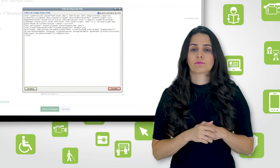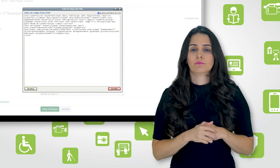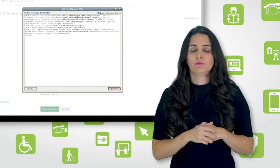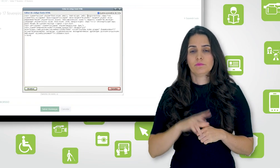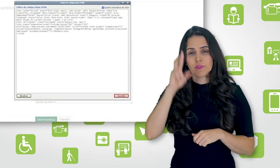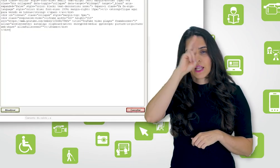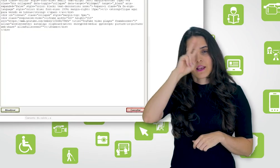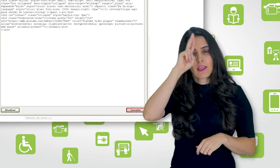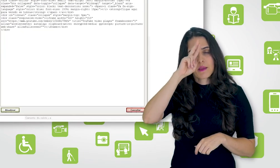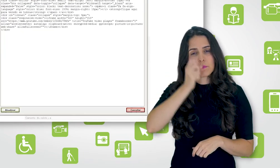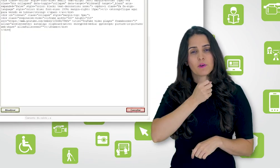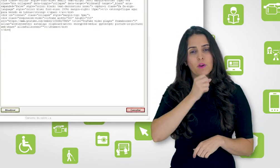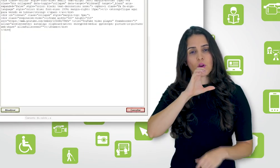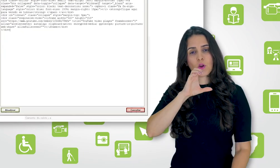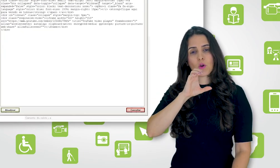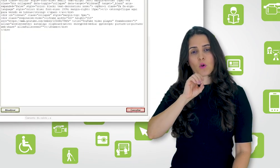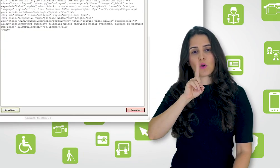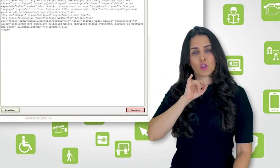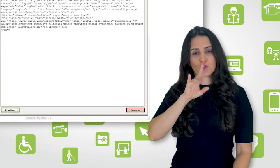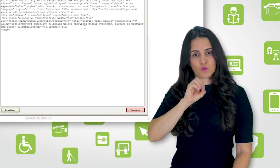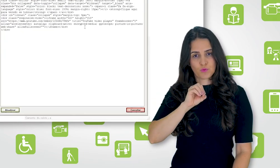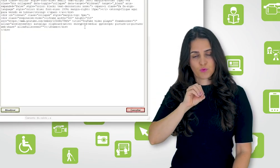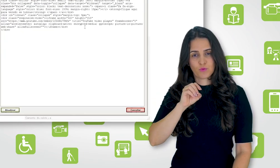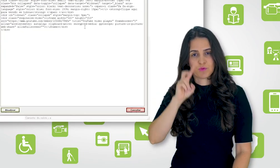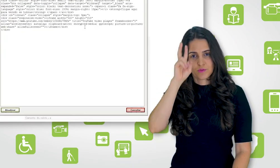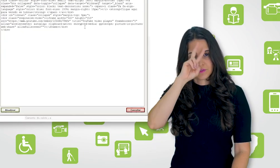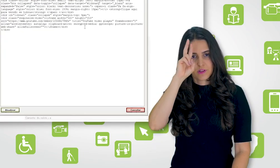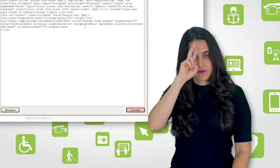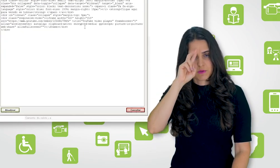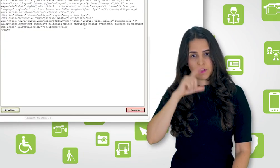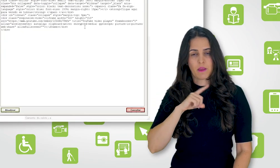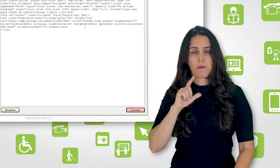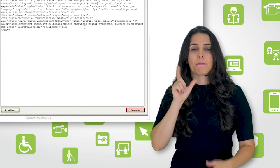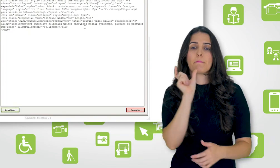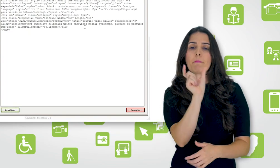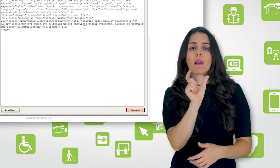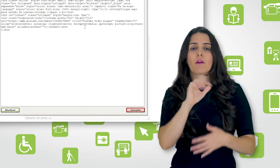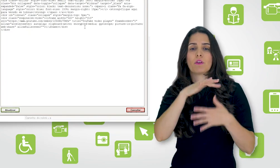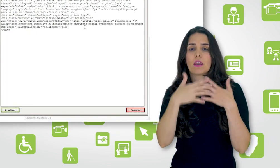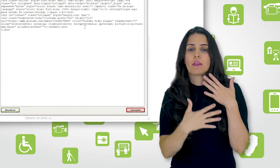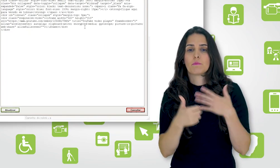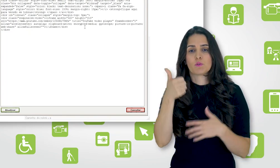código e aqui ó eu tenho libras 1 eu vou alterar para dois